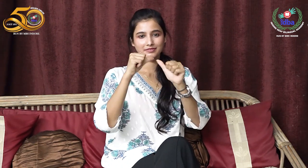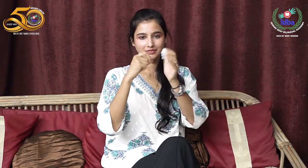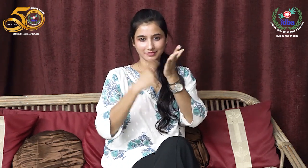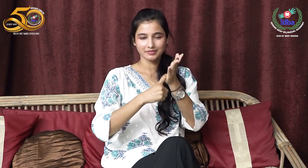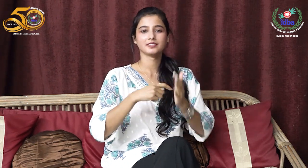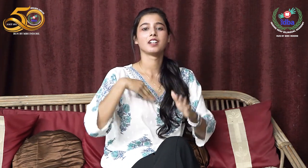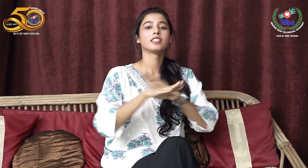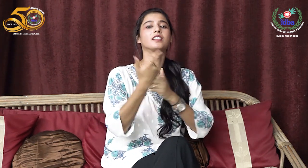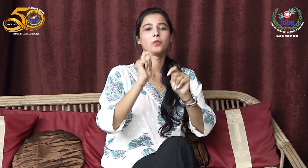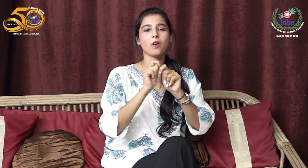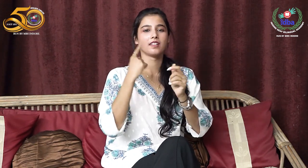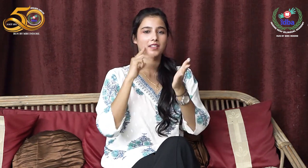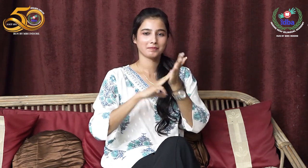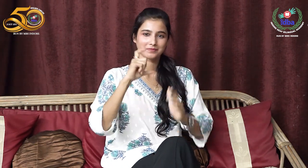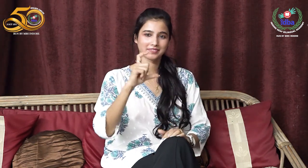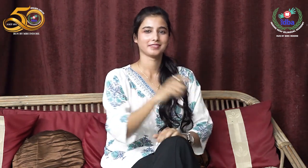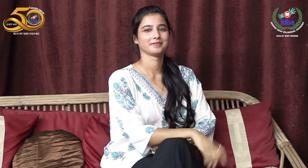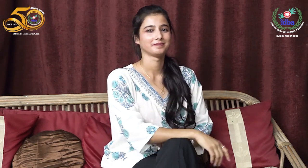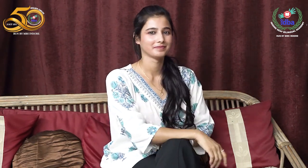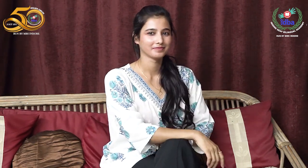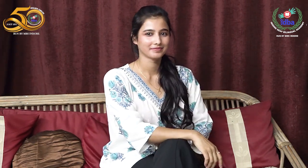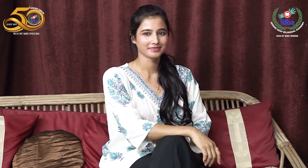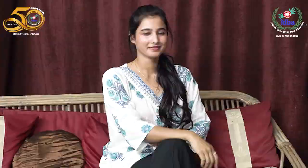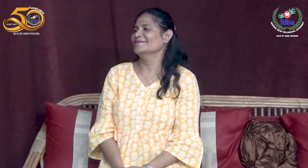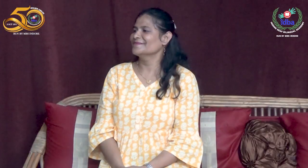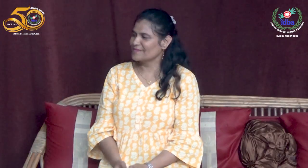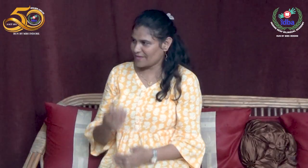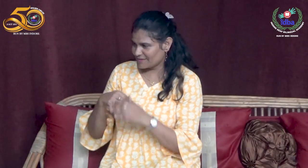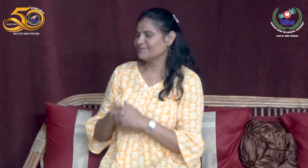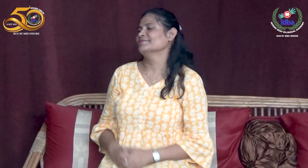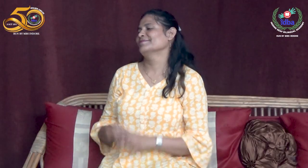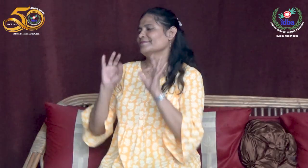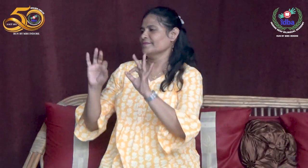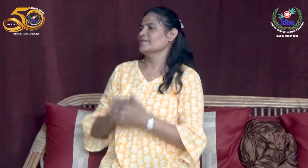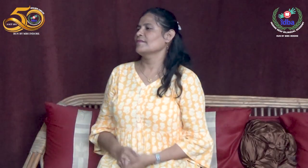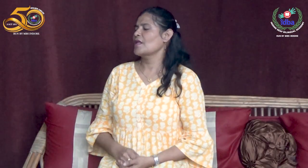मैं द्रविड़ नगर में IMC जो है मेरा गवर्नमेंट, उसमें काम करती हूँ, गवर्नमेंट ऑफिस में।